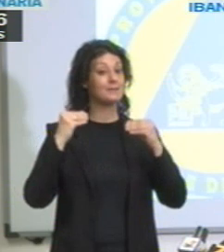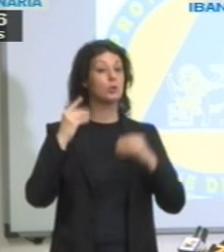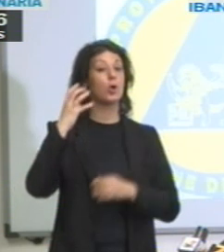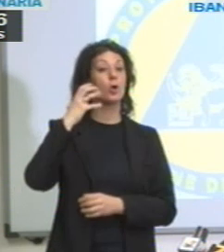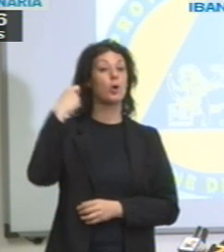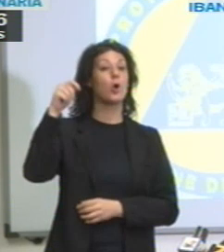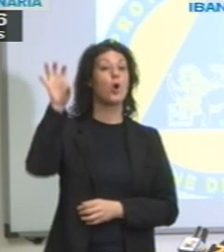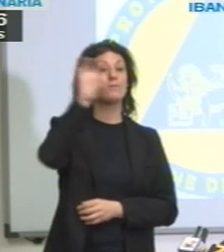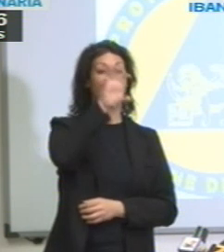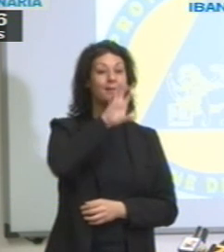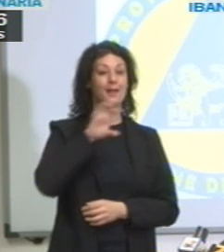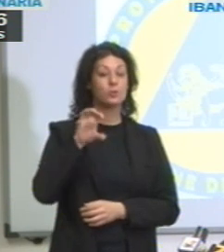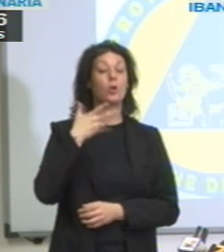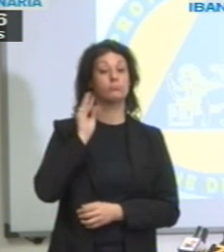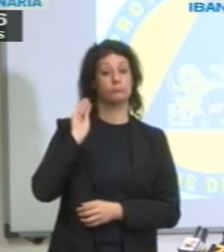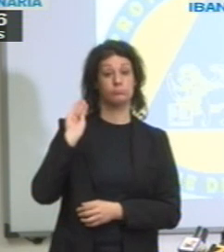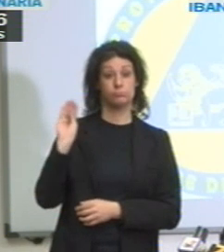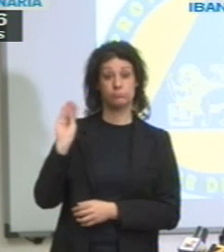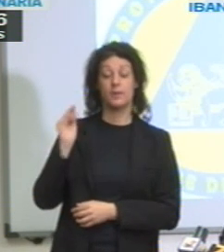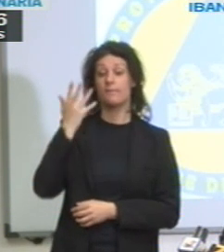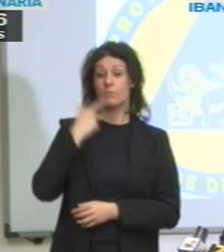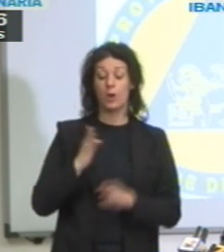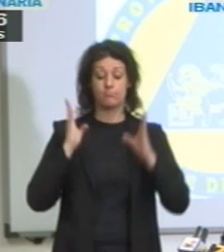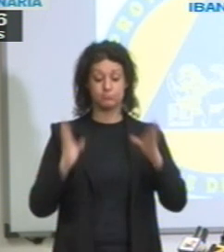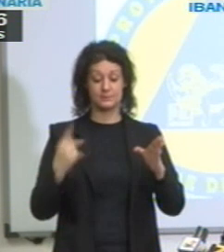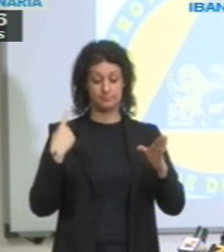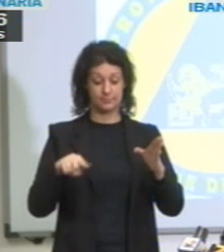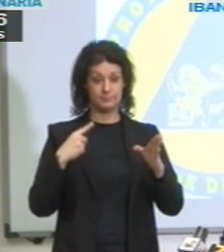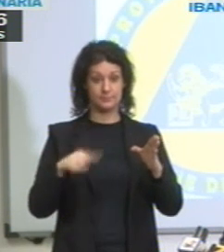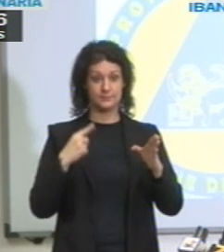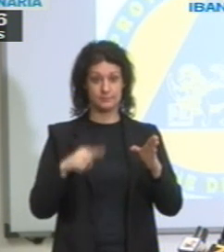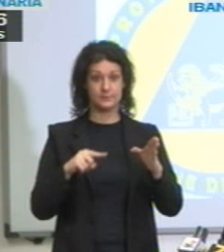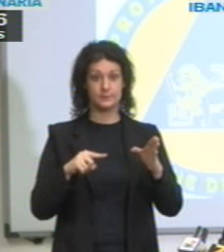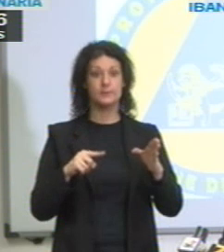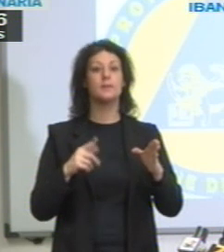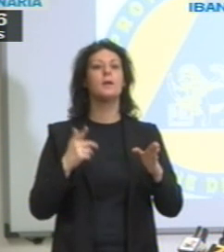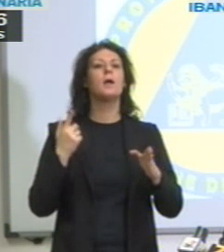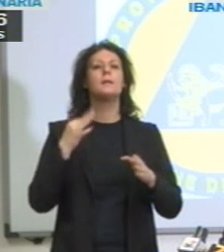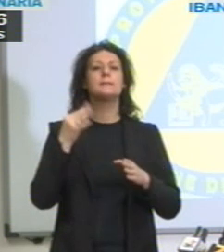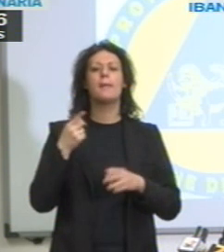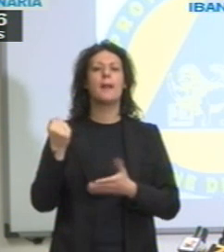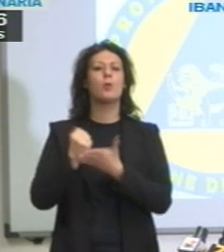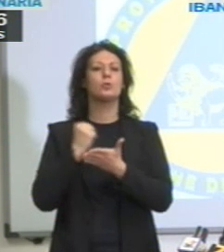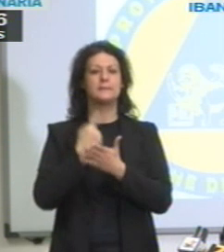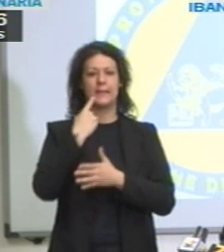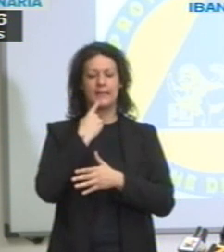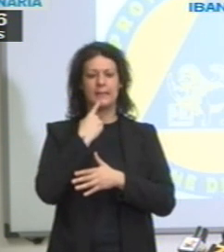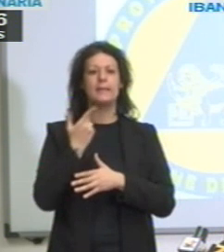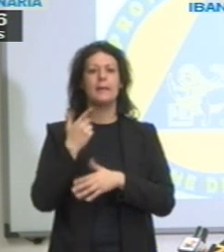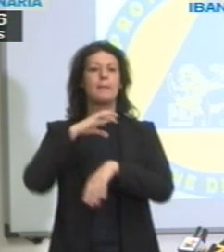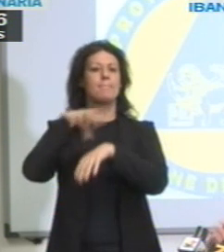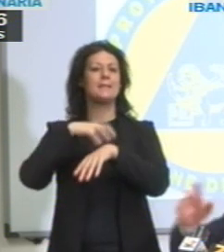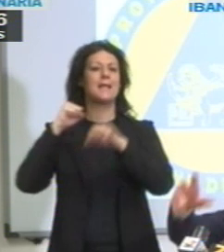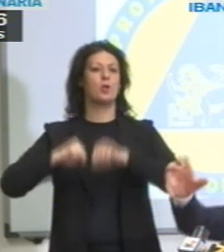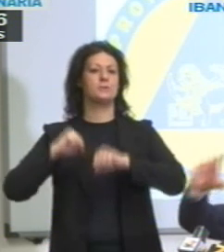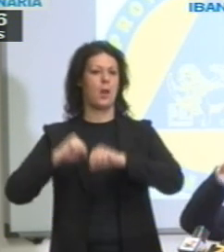che comunque ci sia questa finestra, poi autorizzata nella fase operativa da un parere del Ministero della Salute. Quindi non è che uno ha